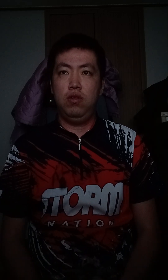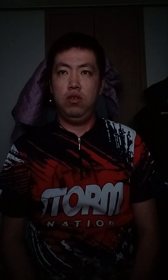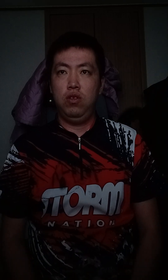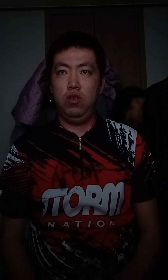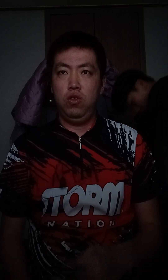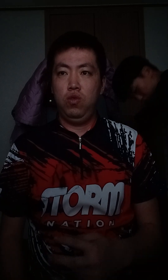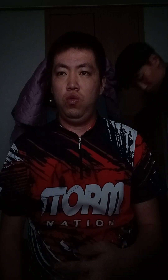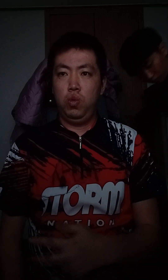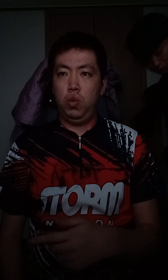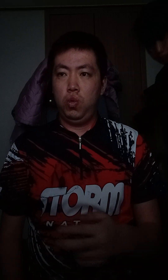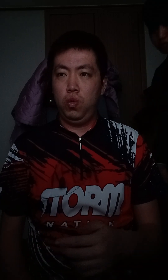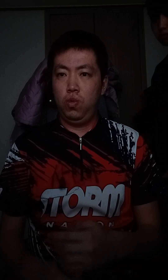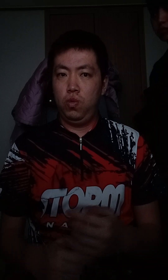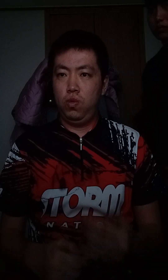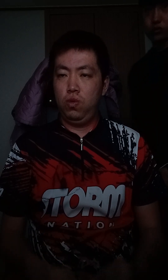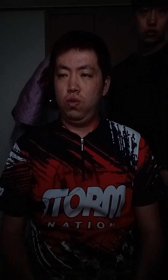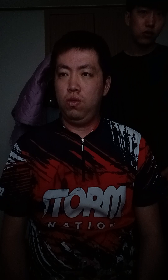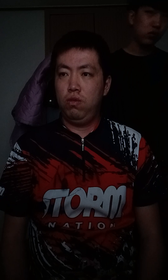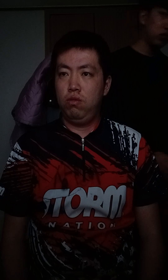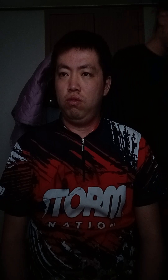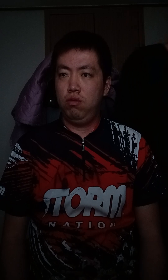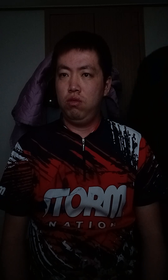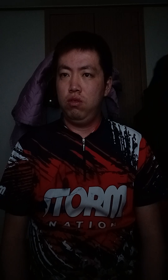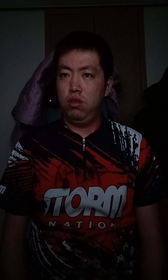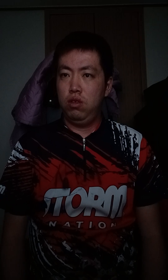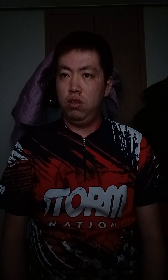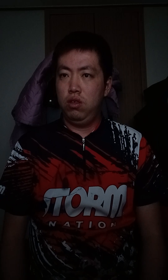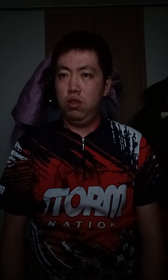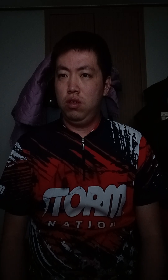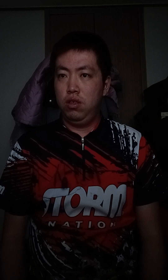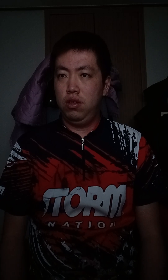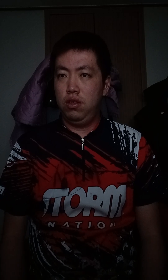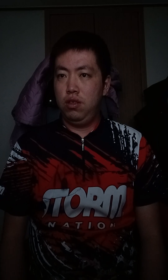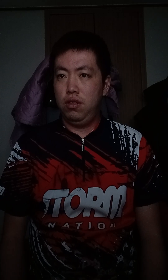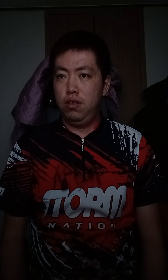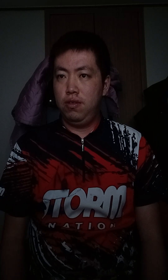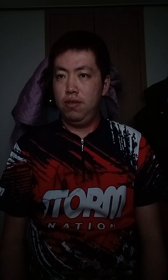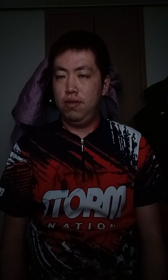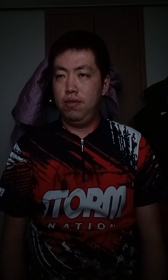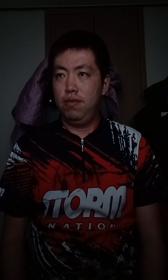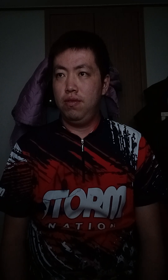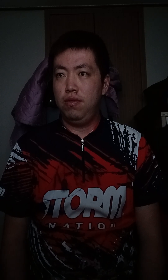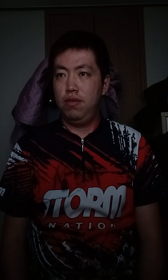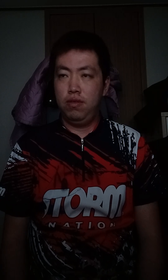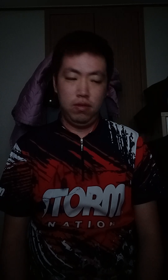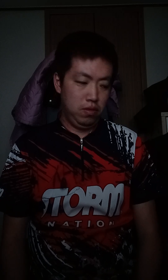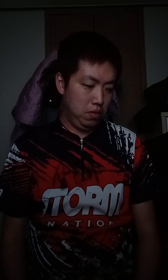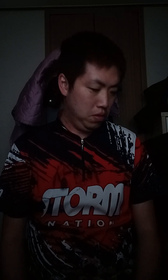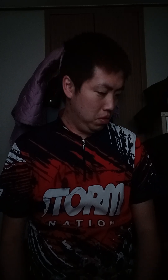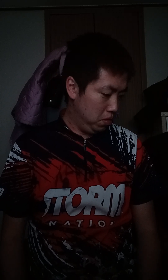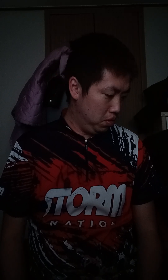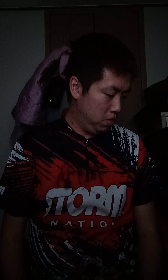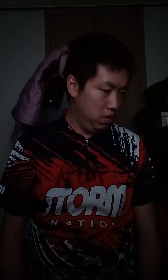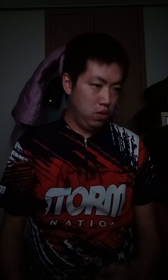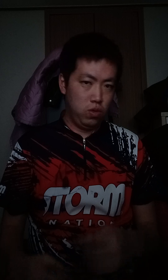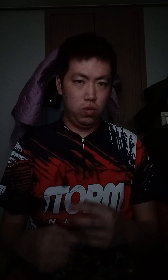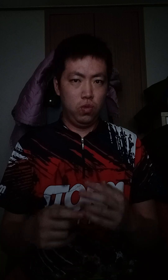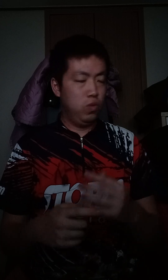부산에서는 도로 옆 옹벽에서 트럭이 추락해서 운전자가 숨지는 사고가 있었습니다. 내리막길에서 속도를 줄이지 못한 것으로